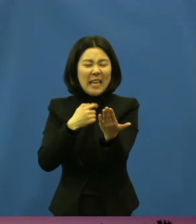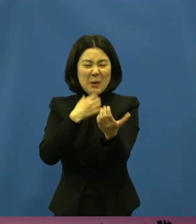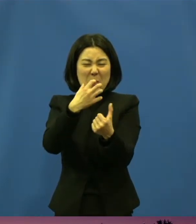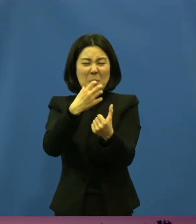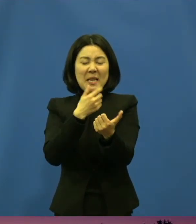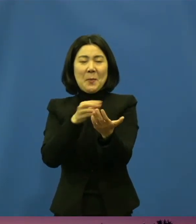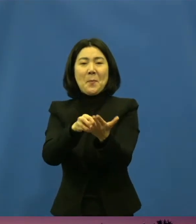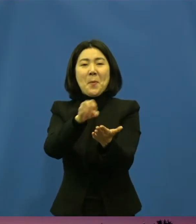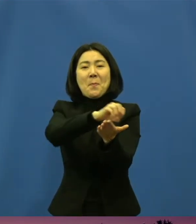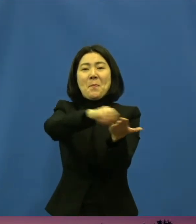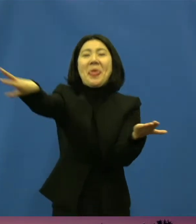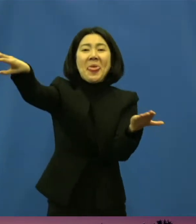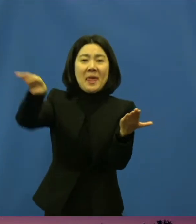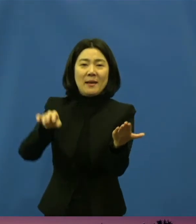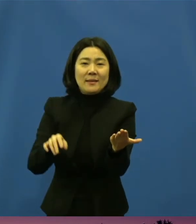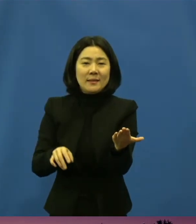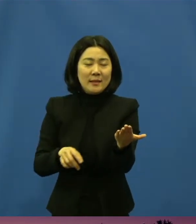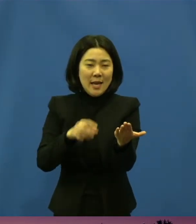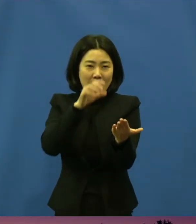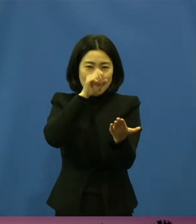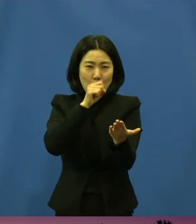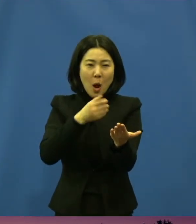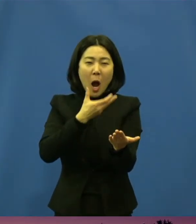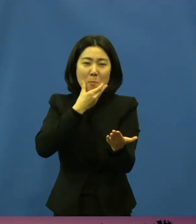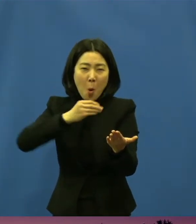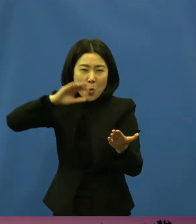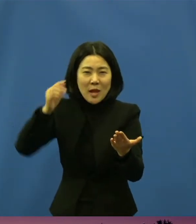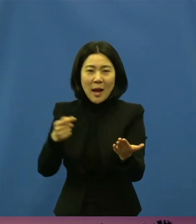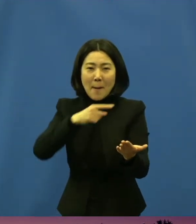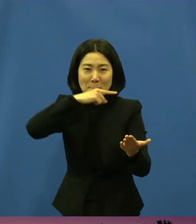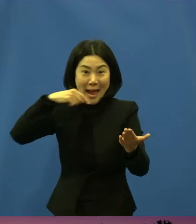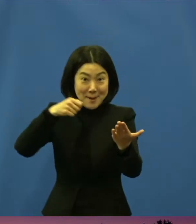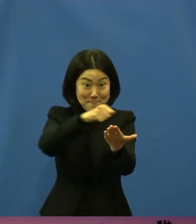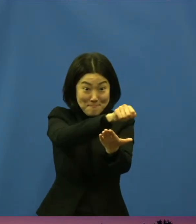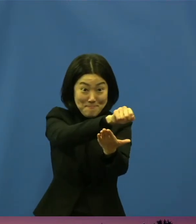내가 좋아하는 구절들만 열심히 붙들고 사는 사람은